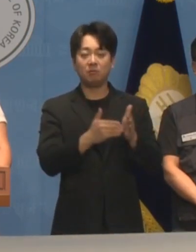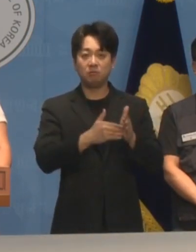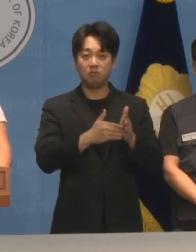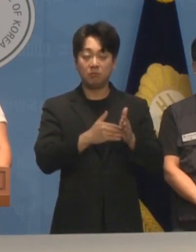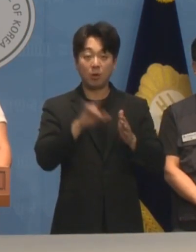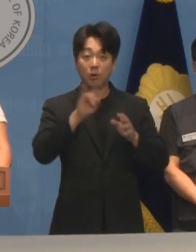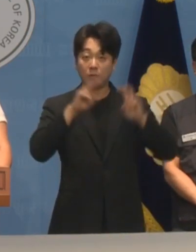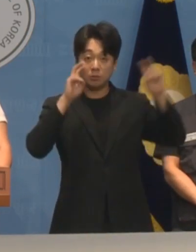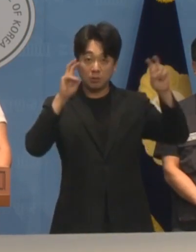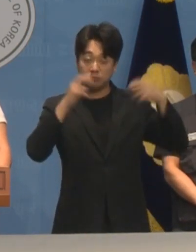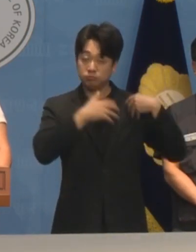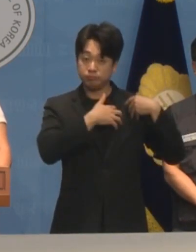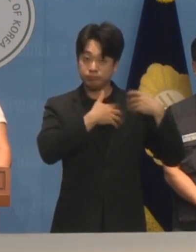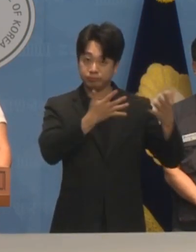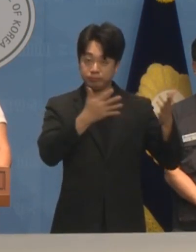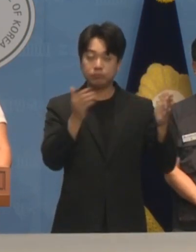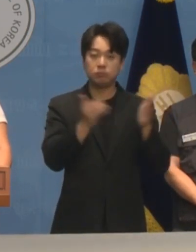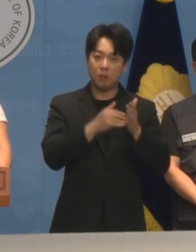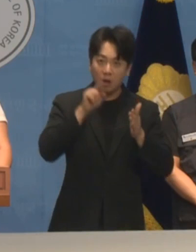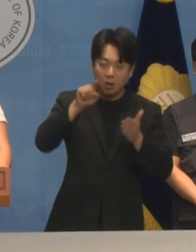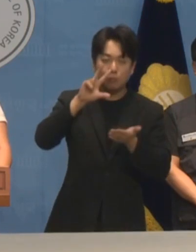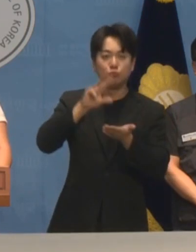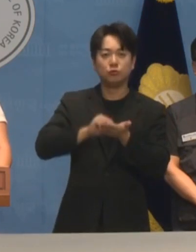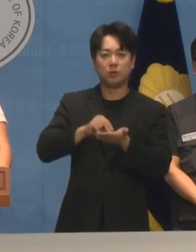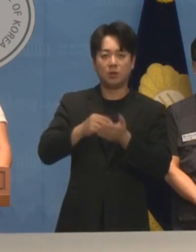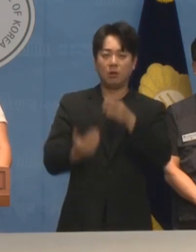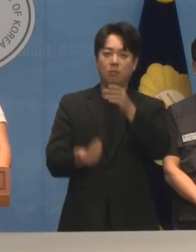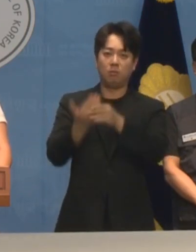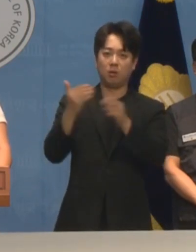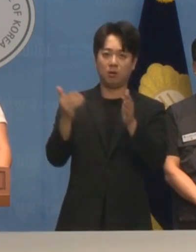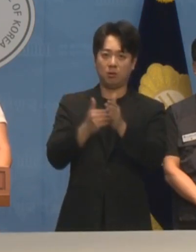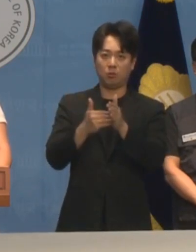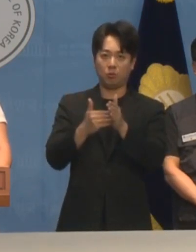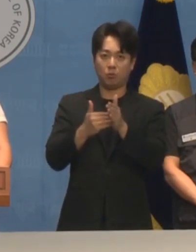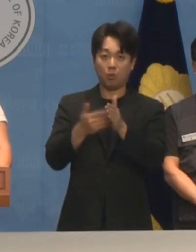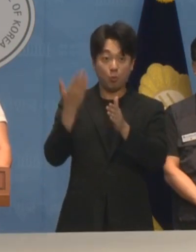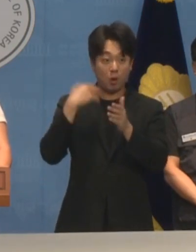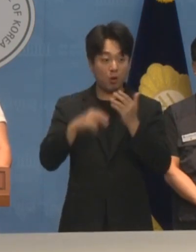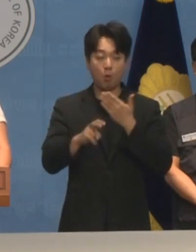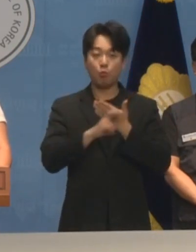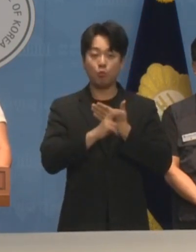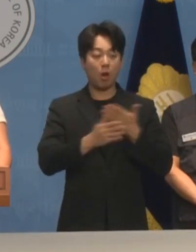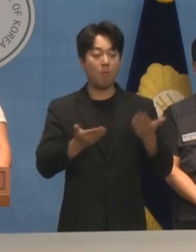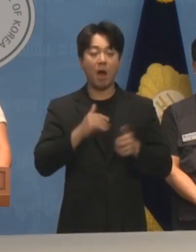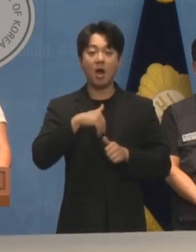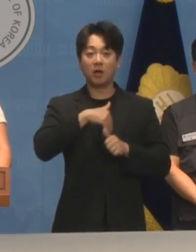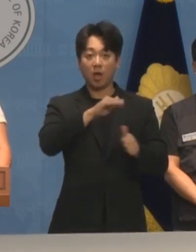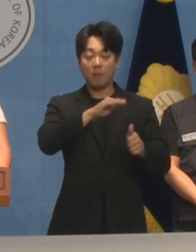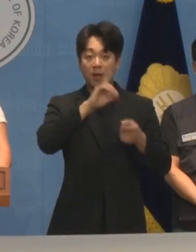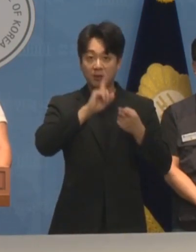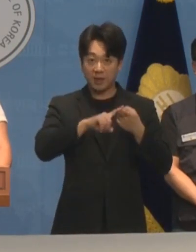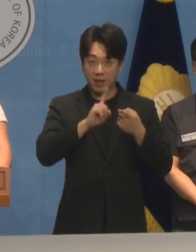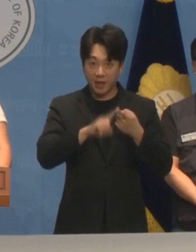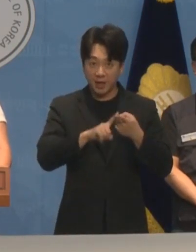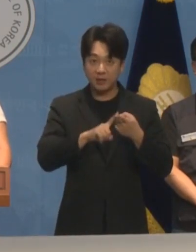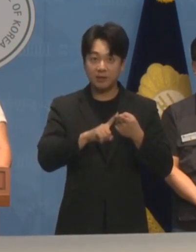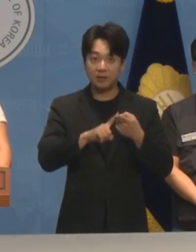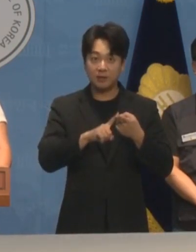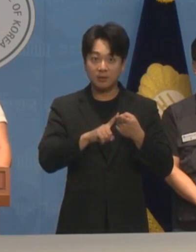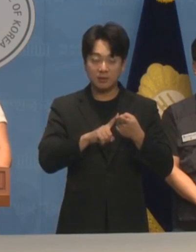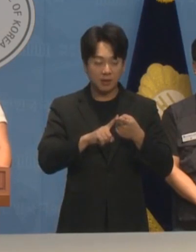일이라며 책임을 회피하고 있으며 과거 불법 파견 이슈에 따라 특별채용 기회를 줬음에도